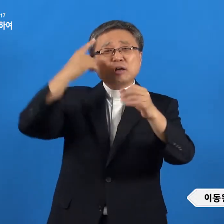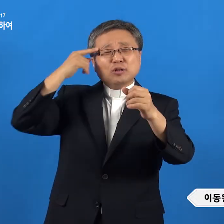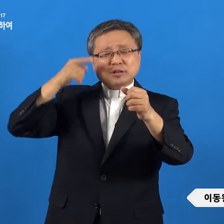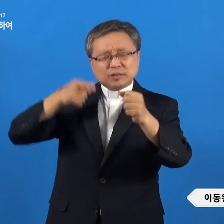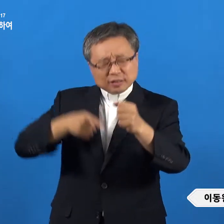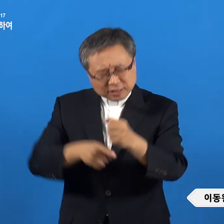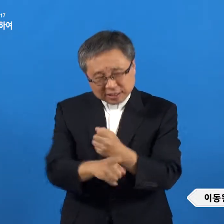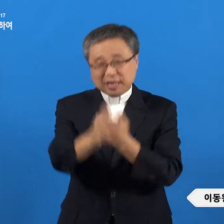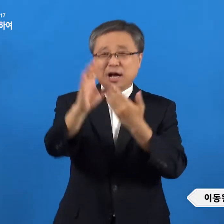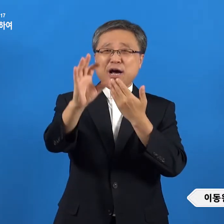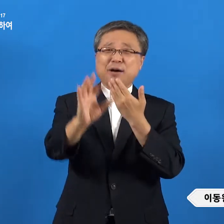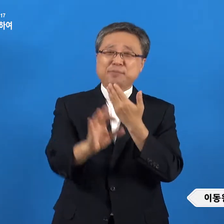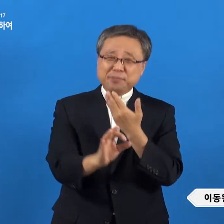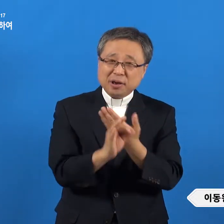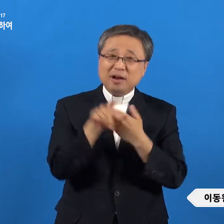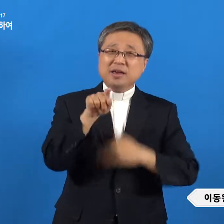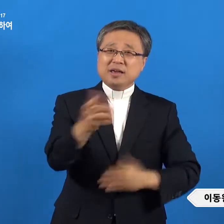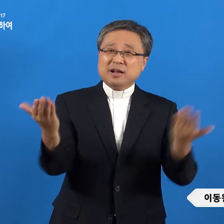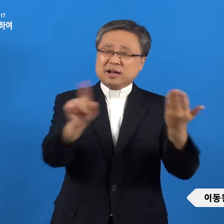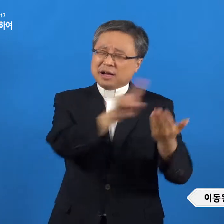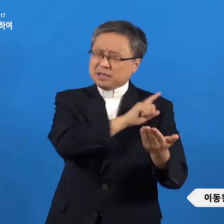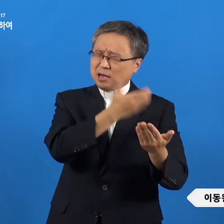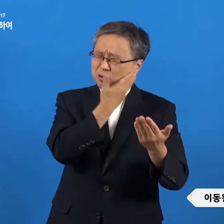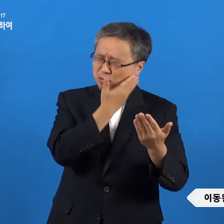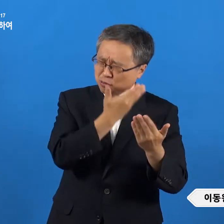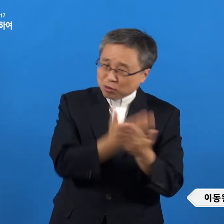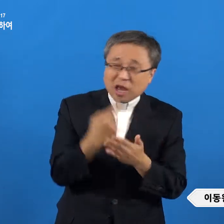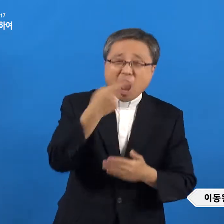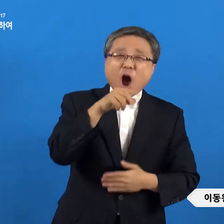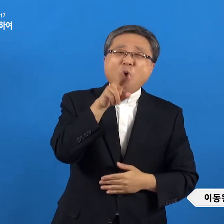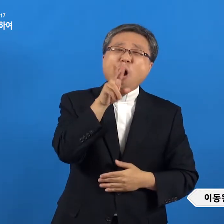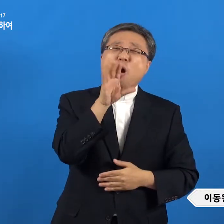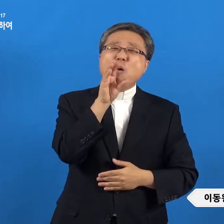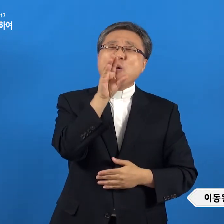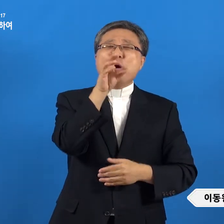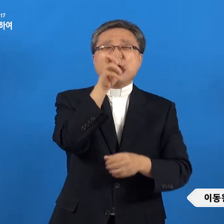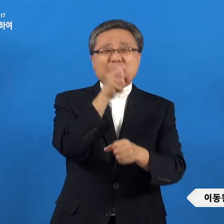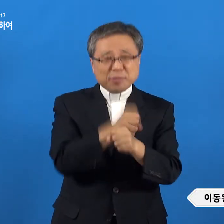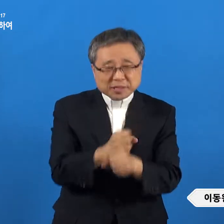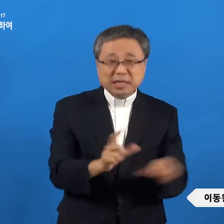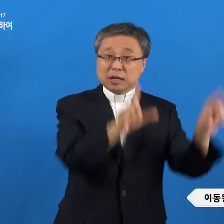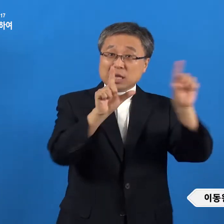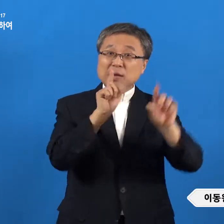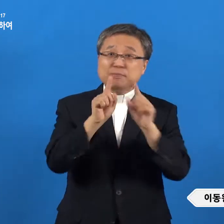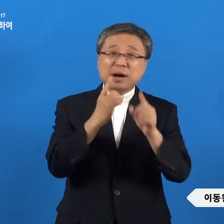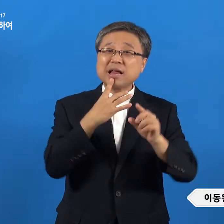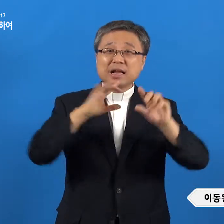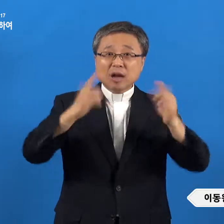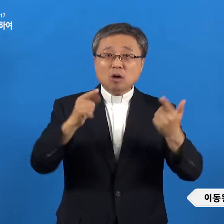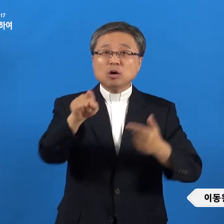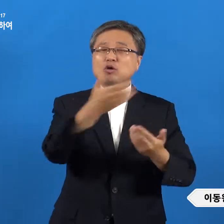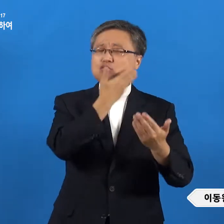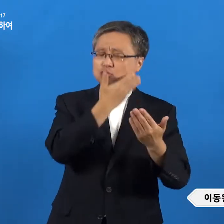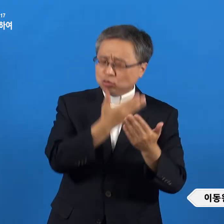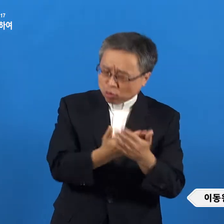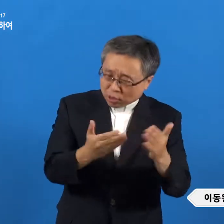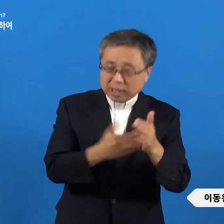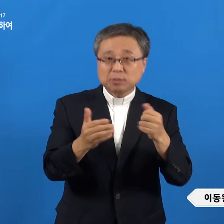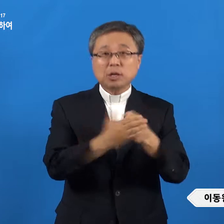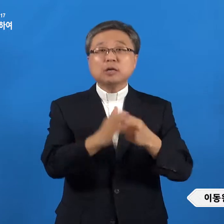뜻이라면 이걸 가장 중요하게 입술에 달고 살았어요. 입으로만 말하는 것이 아니에요. 그것이 중요했기 때문에 실제로